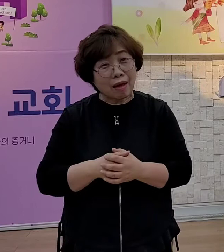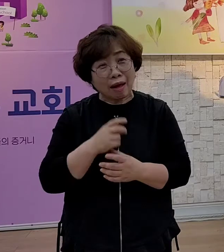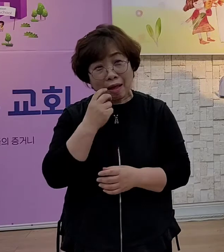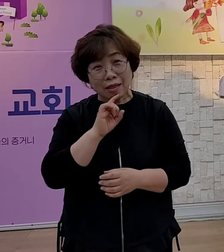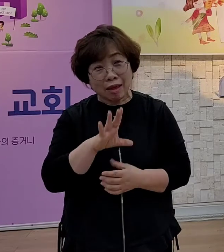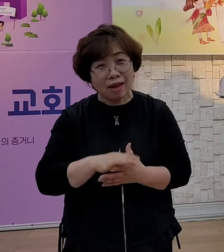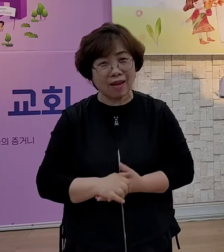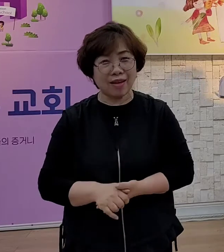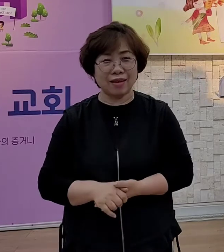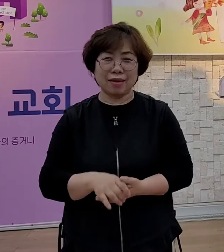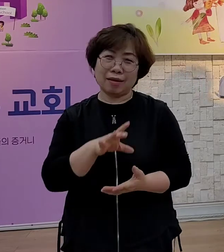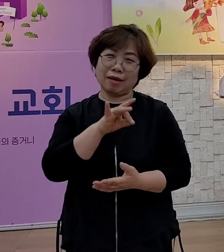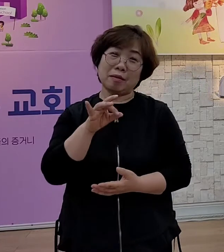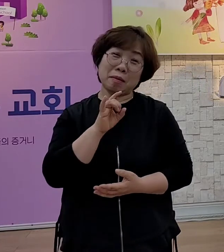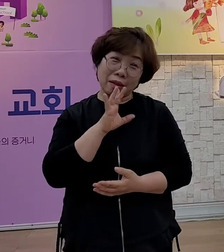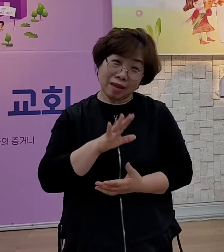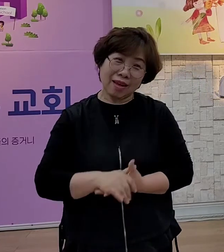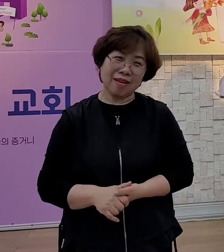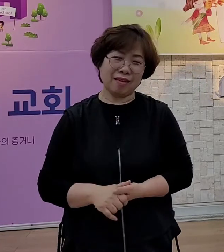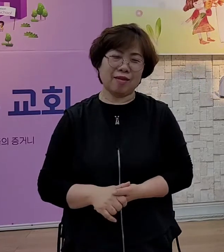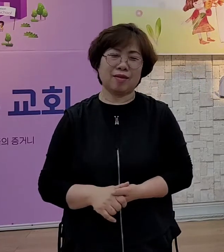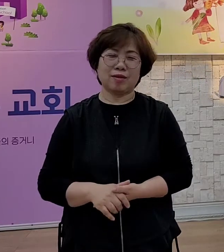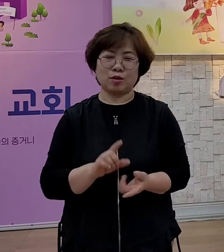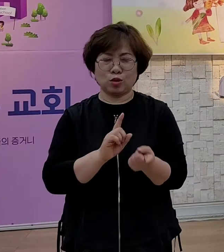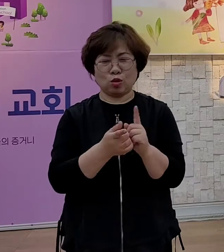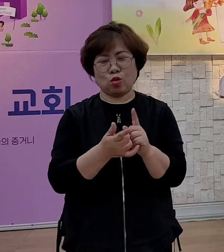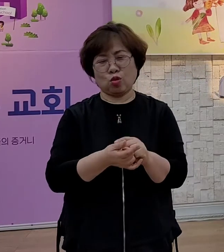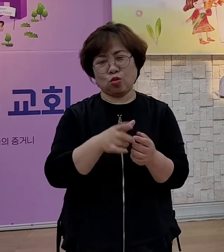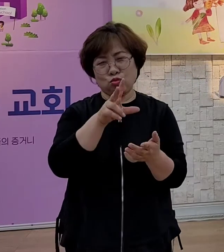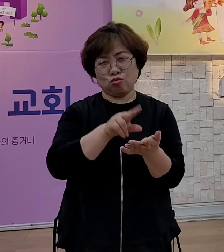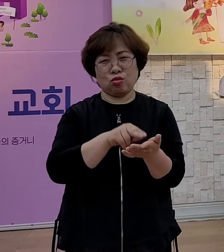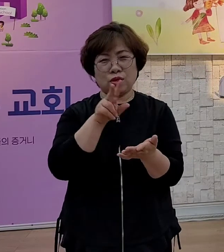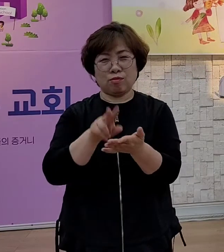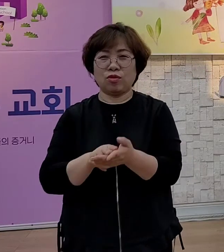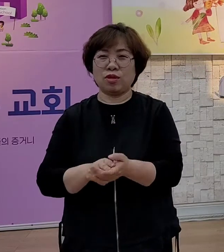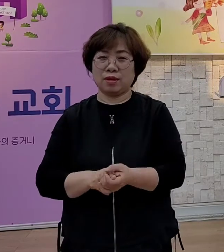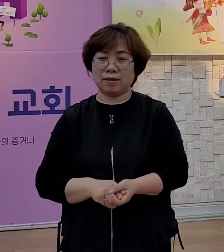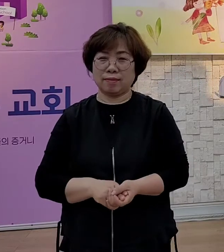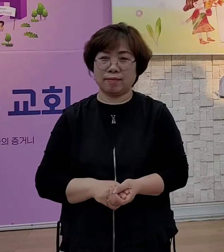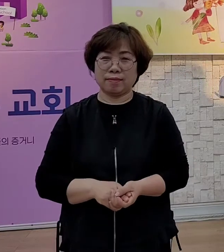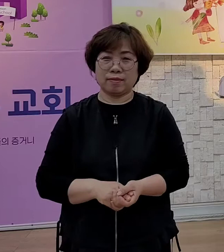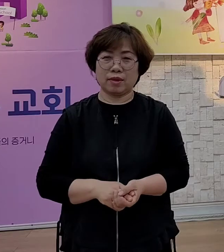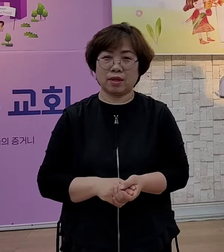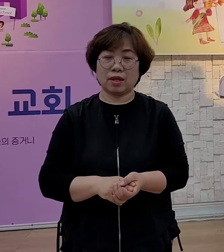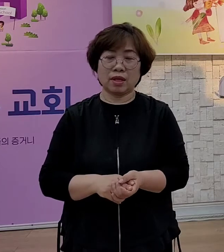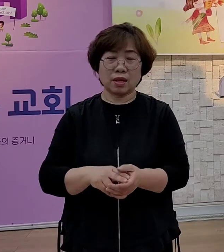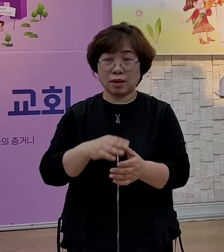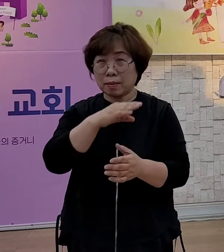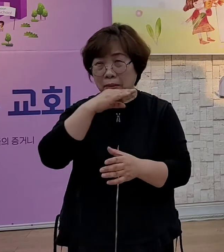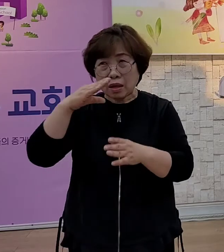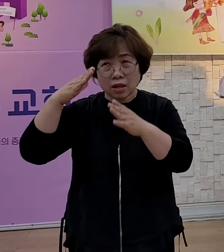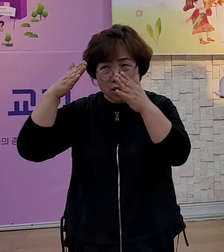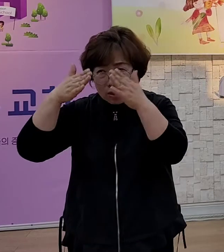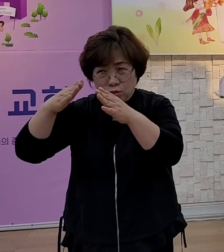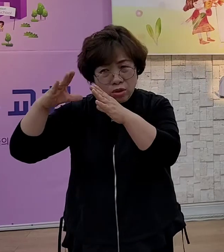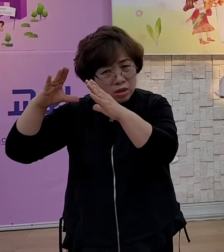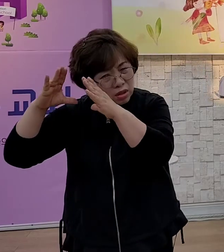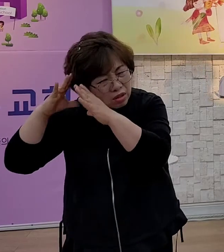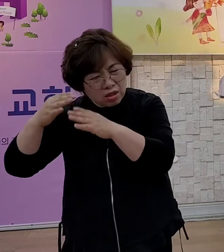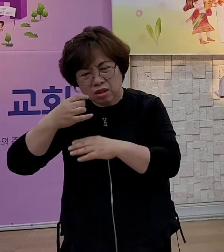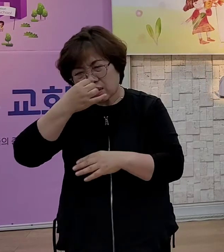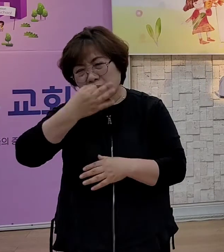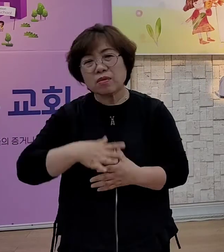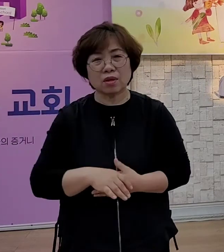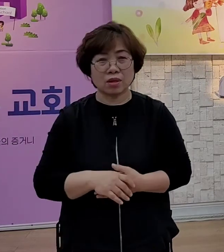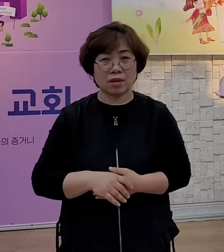바로 이 문제였다는 거예요. 이렇게 경청이라는 게 어려운 문제다. 듣기는 속히 하라 그랬지만 이 듣는